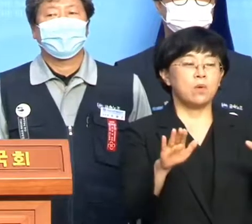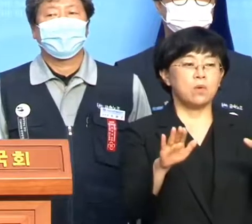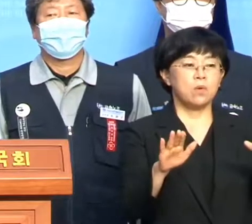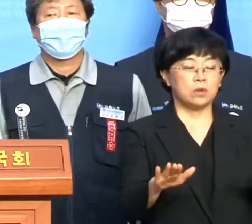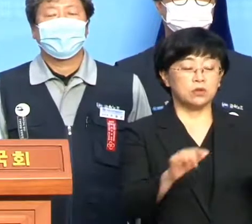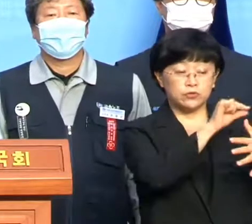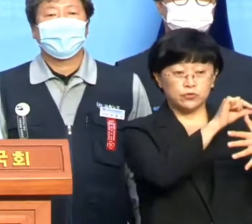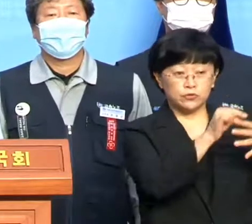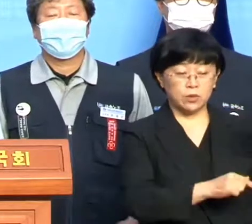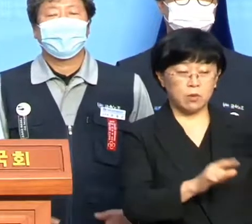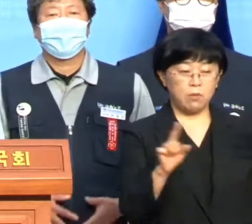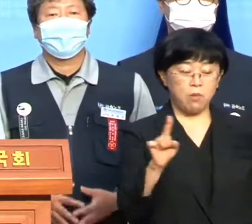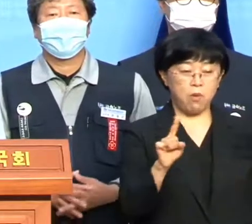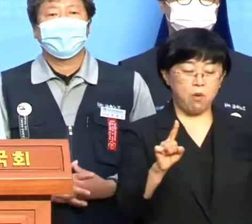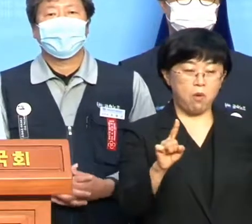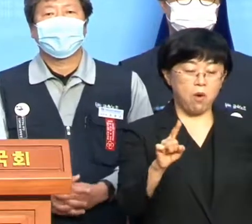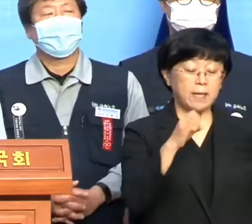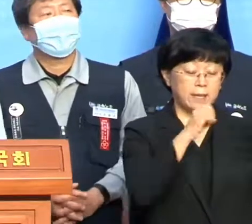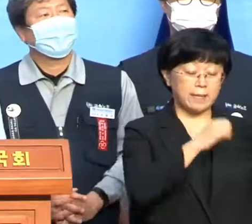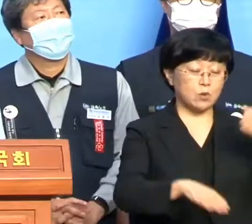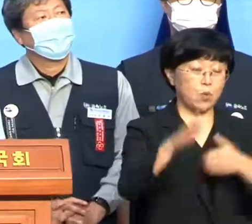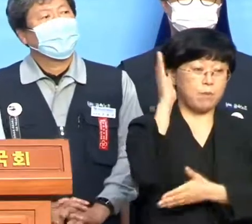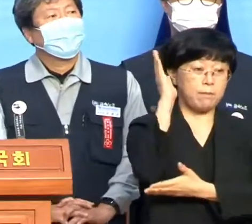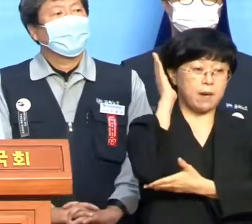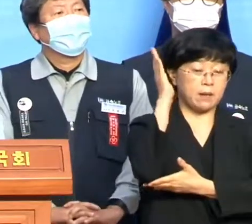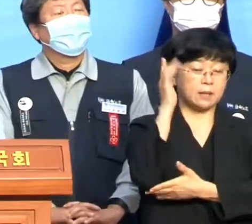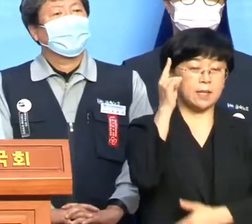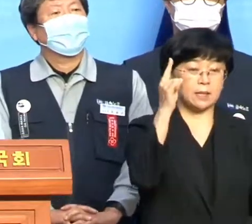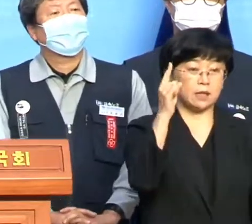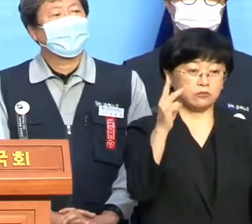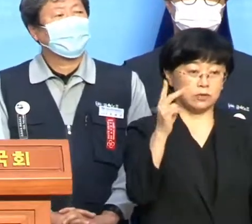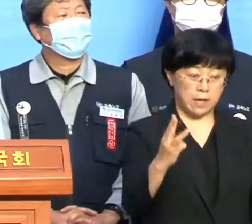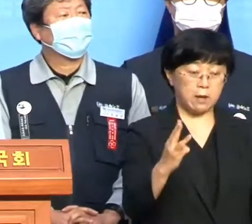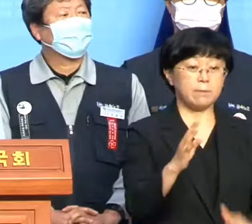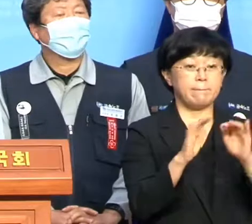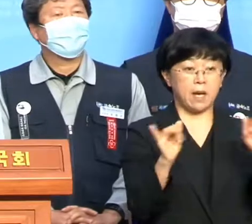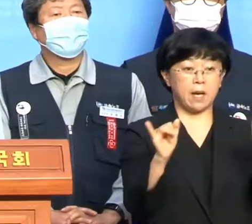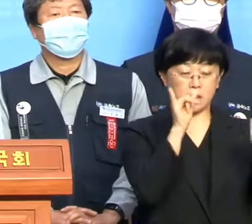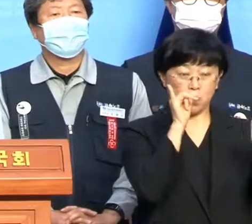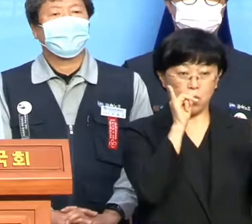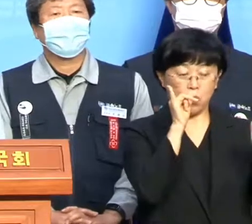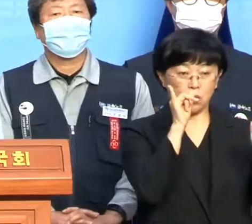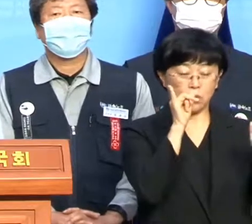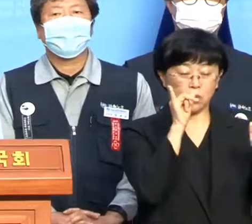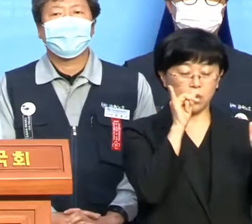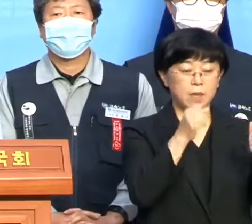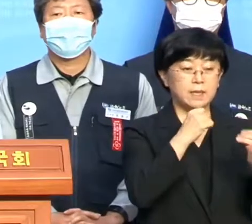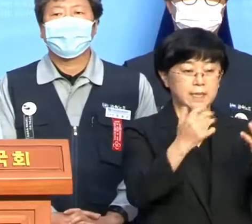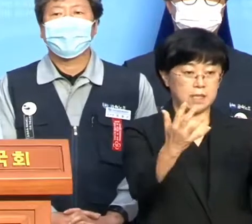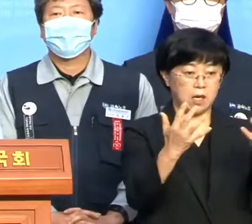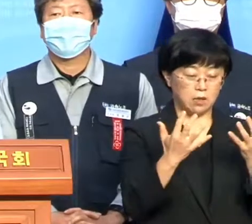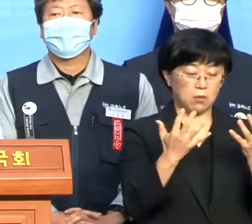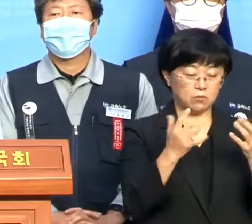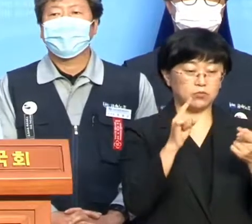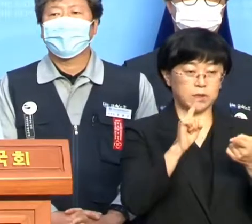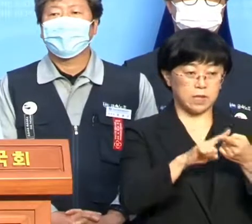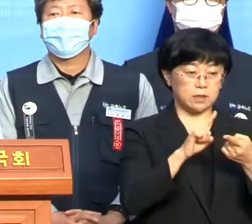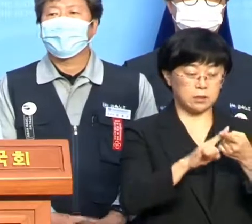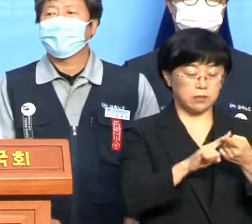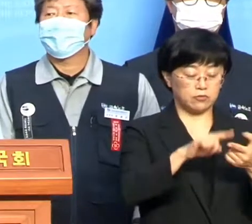순서는 모두 발언을 한 3분정도 하고 기자회견문 낭독 하면 술술 외로